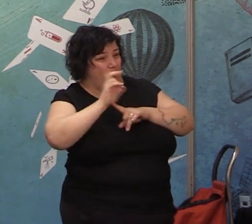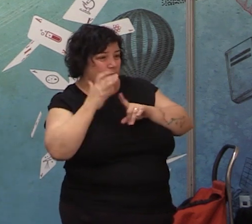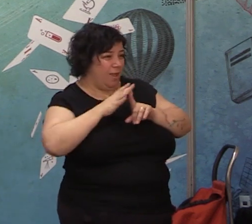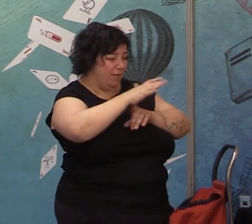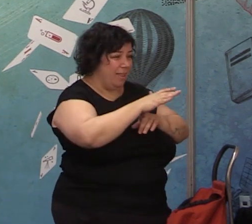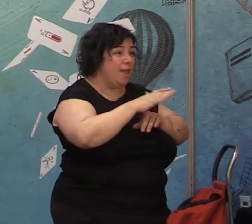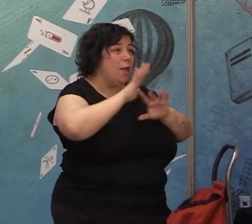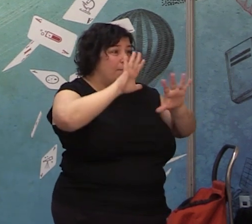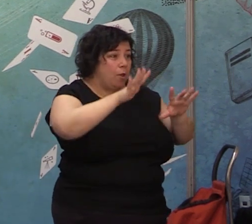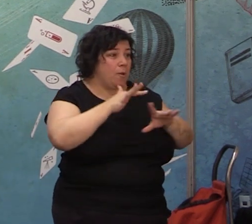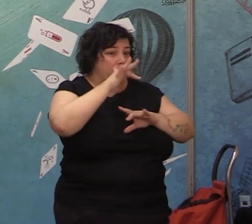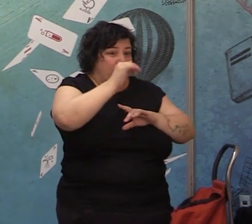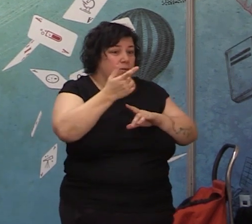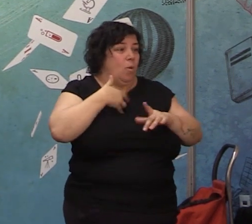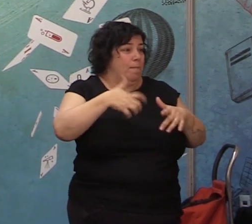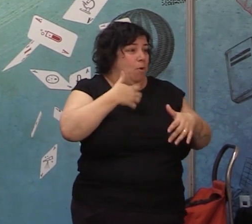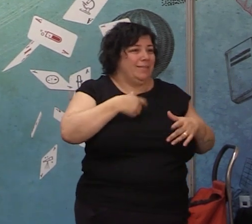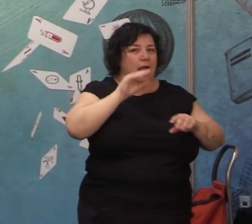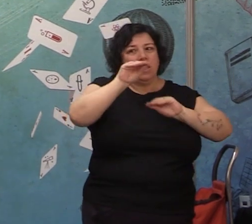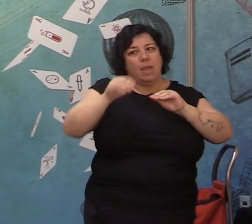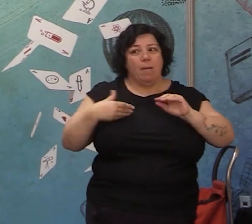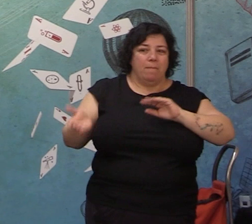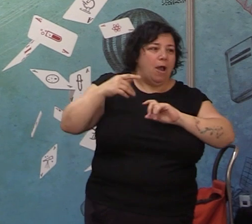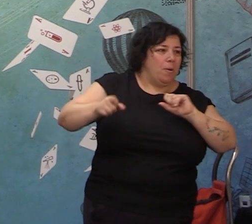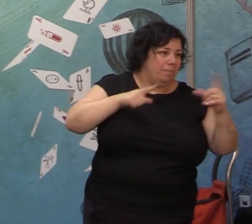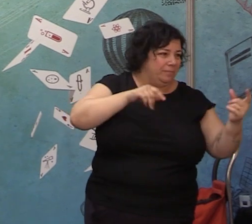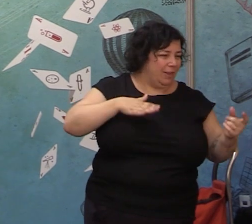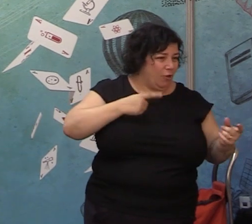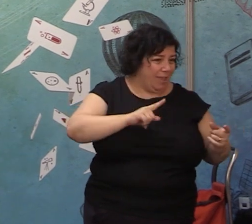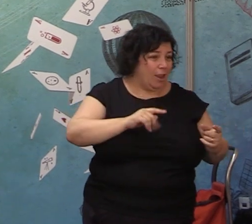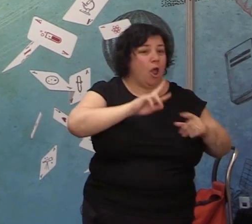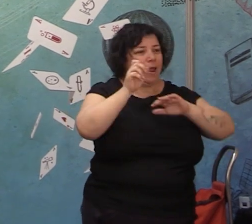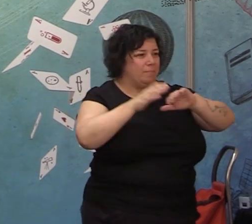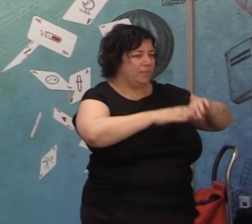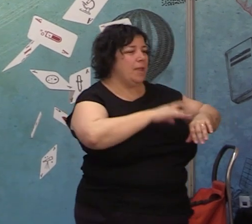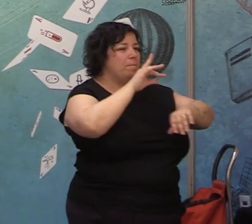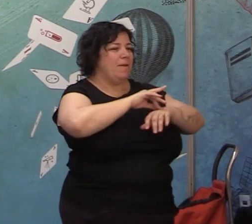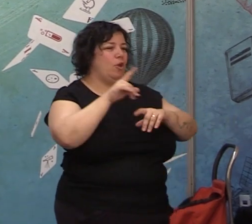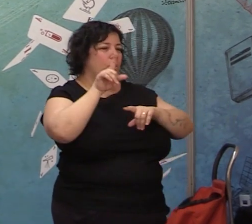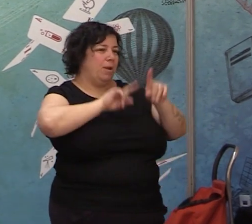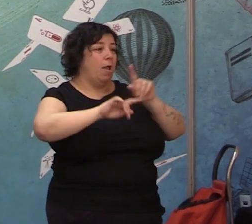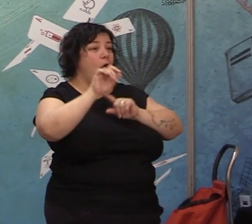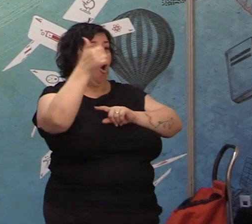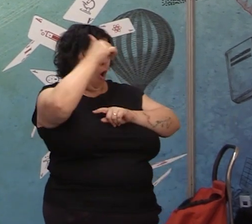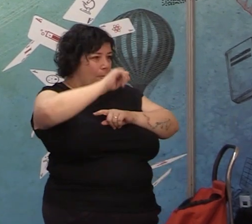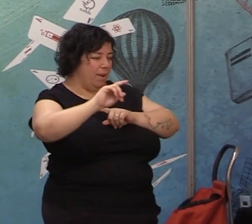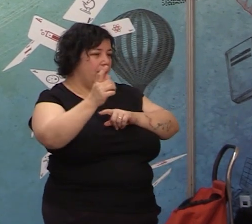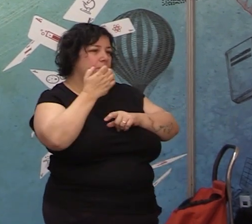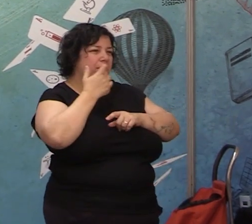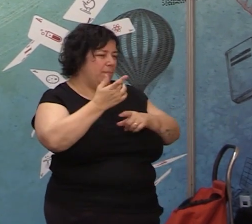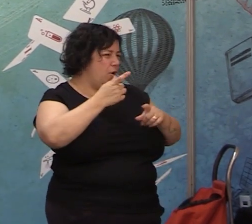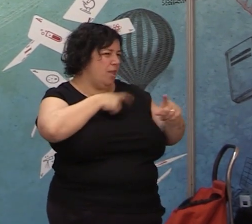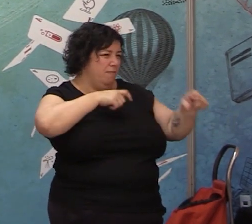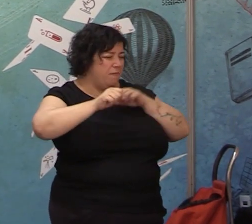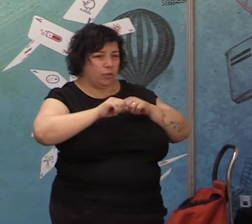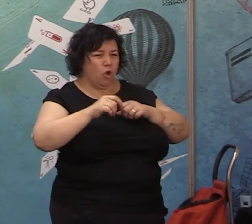molestar, ahí ya tenemos un problema. Y luego el problema de los médicos. Llega un hombre con un infarto, reventado de